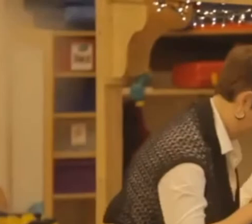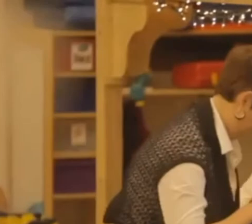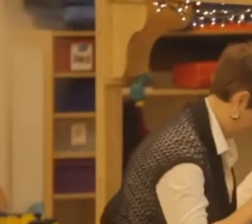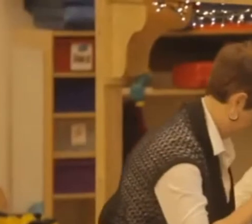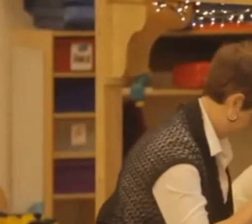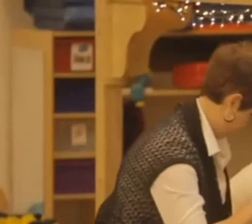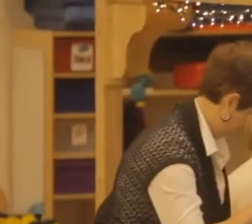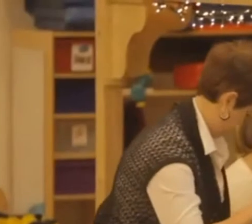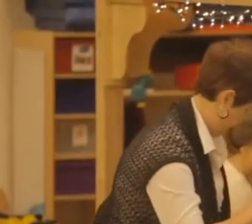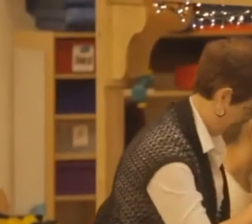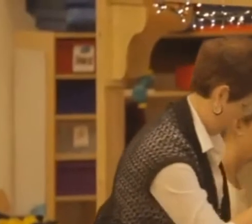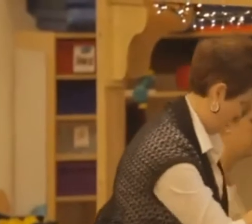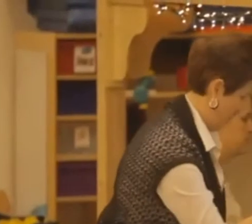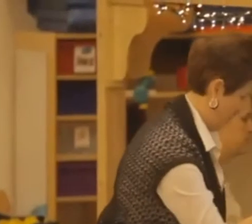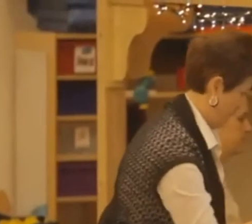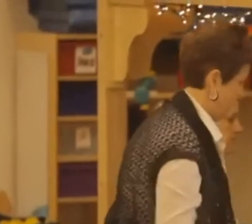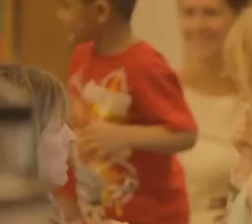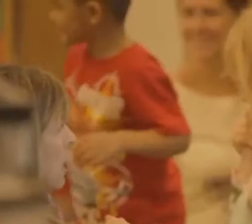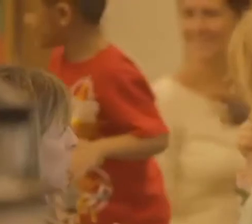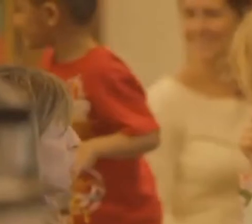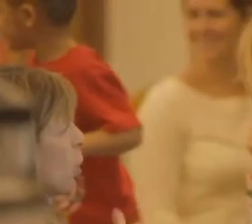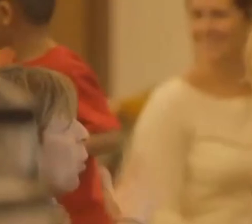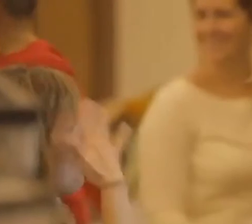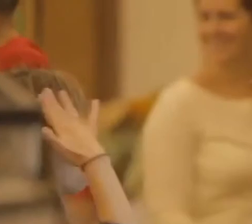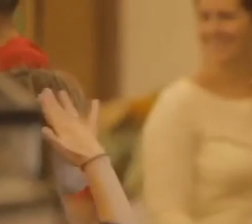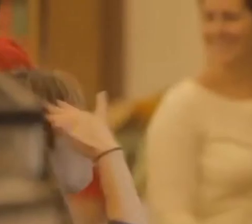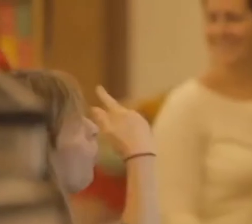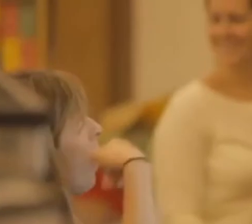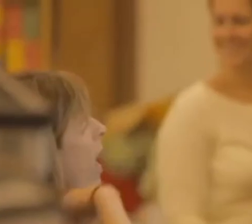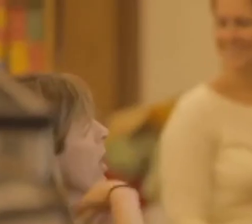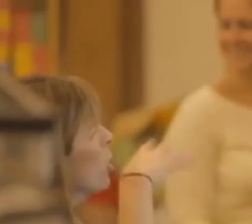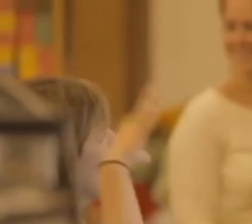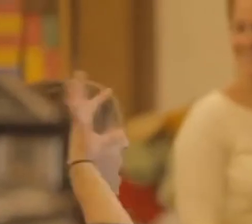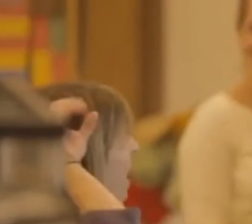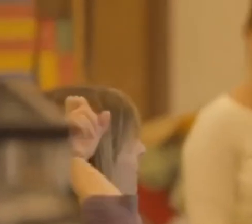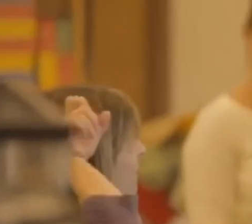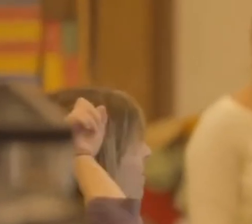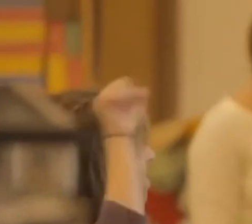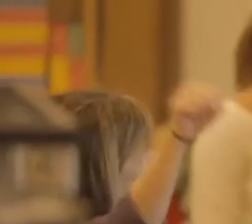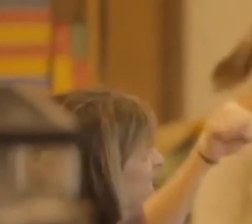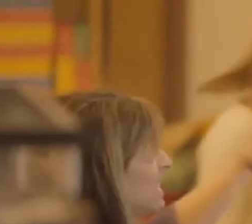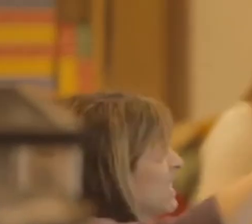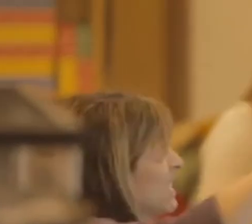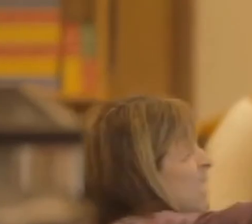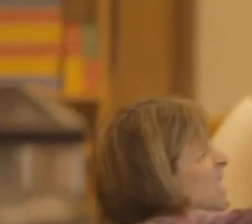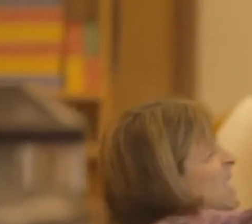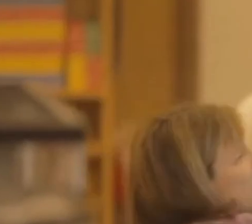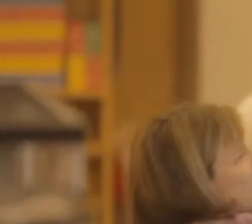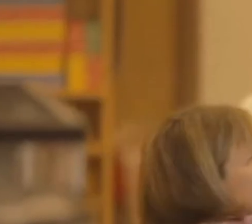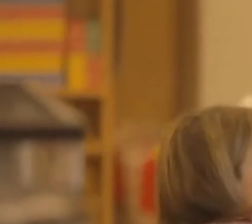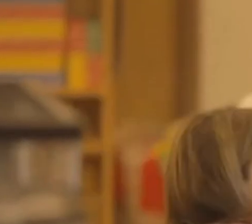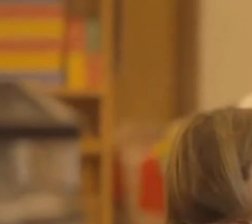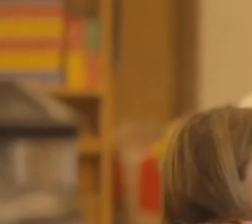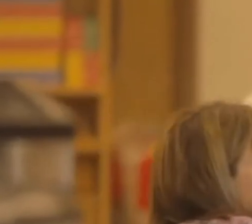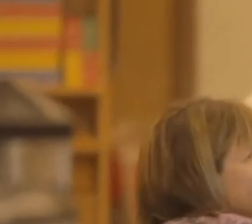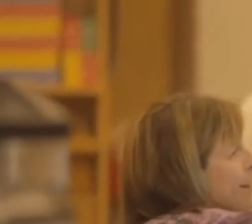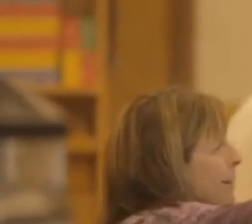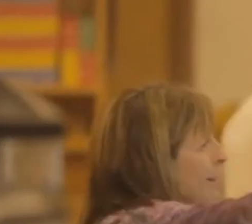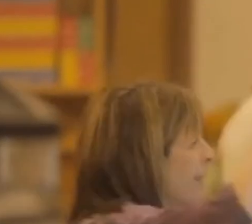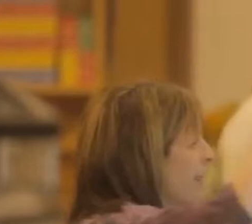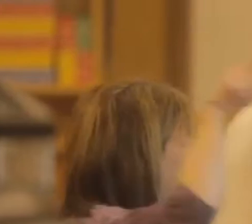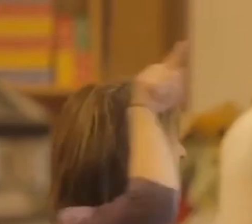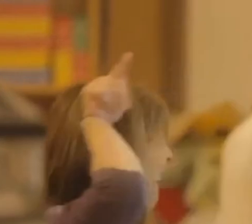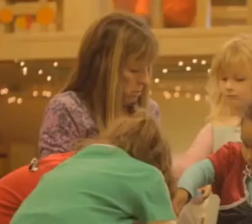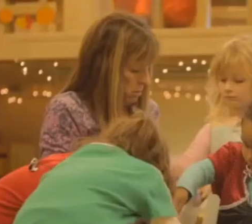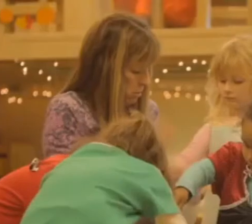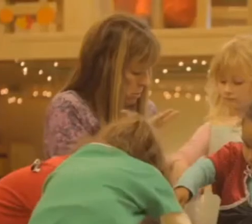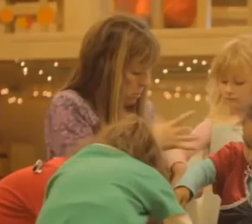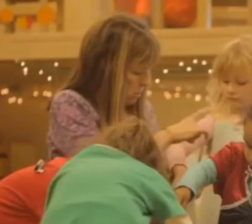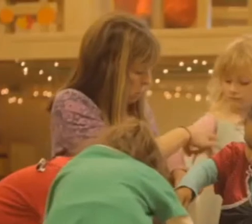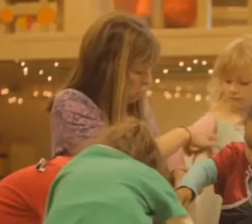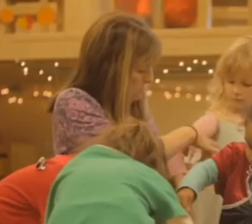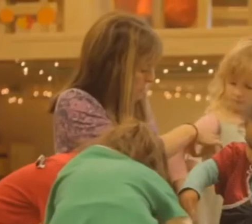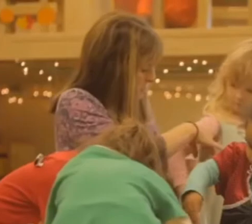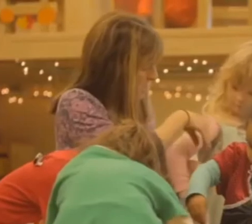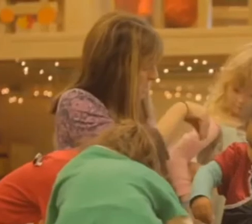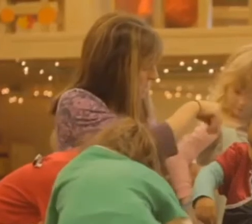asistencia puede transferirse al ambiente preescolar en el distrito escolar local o al programa